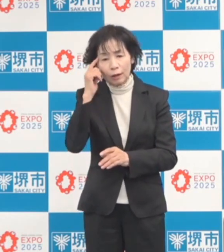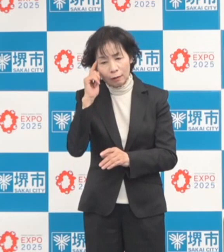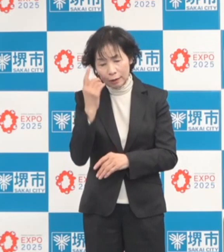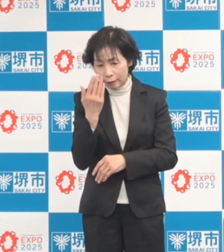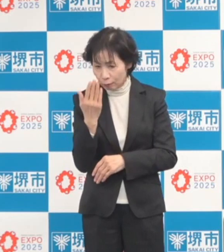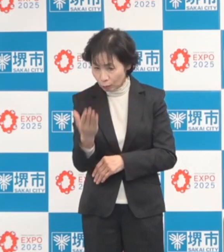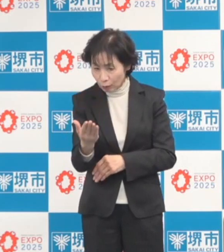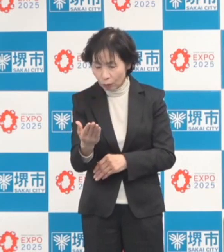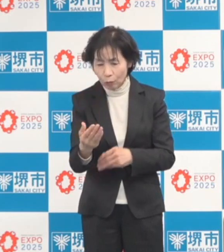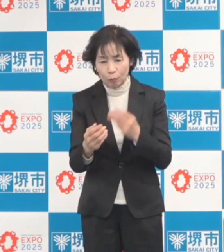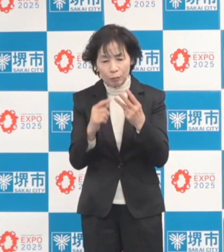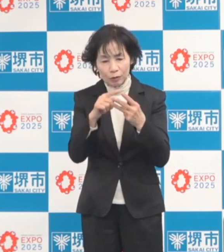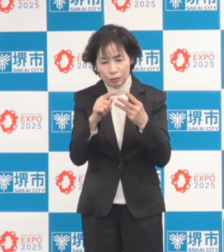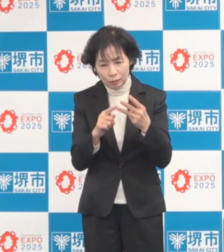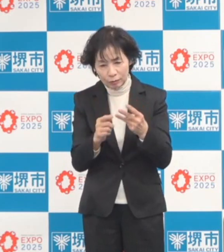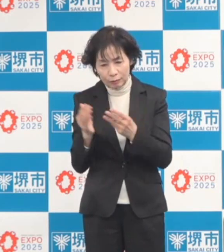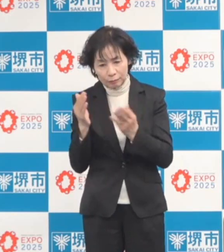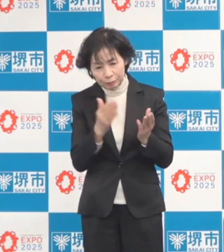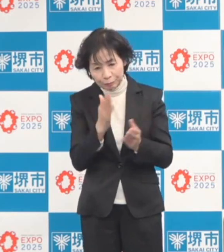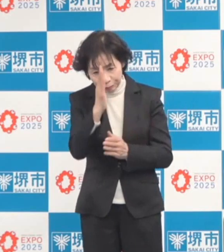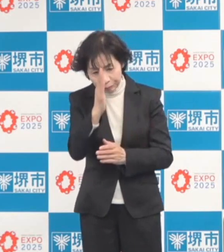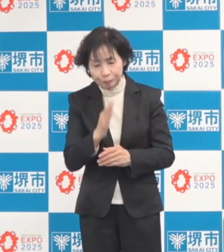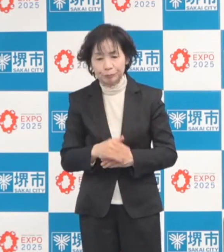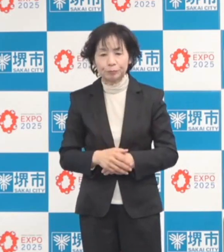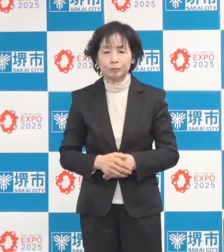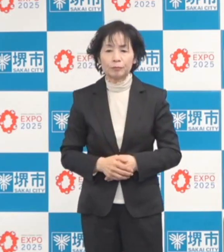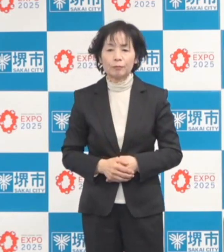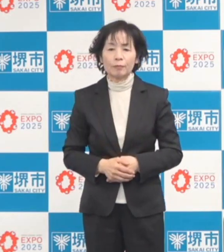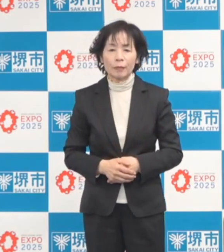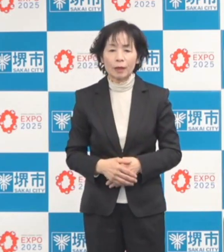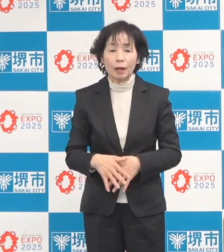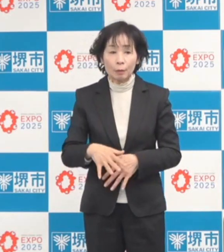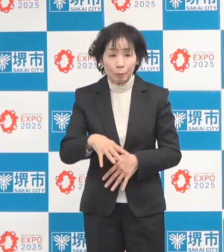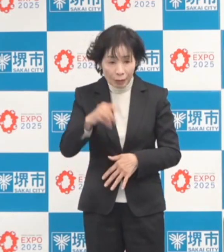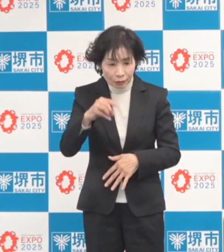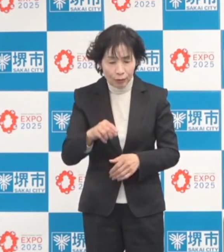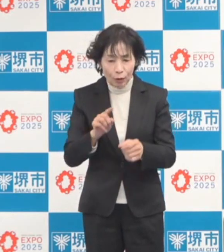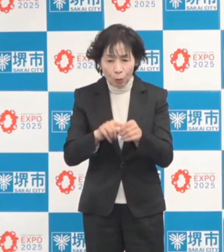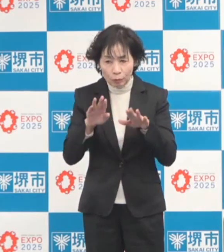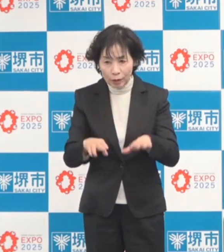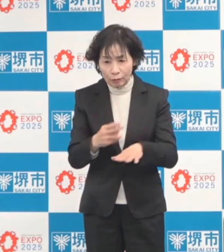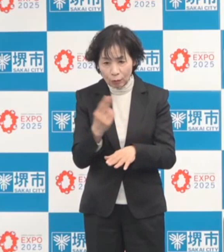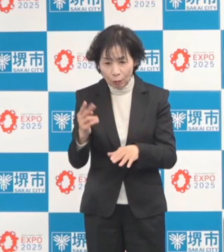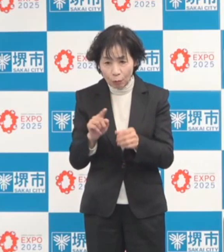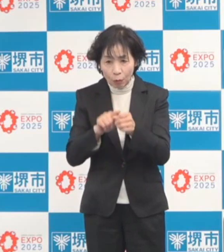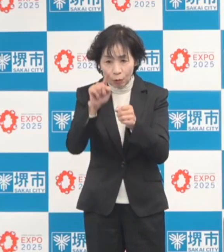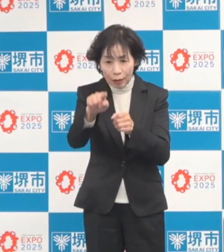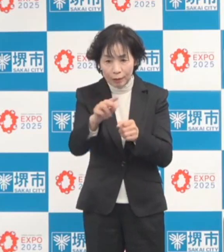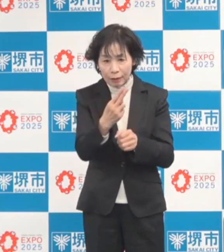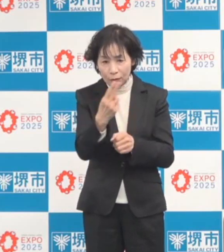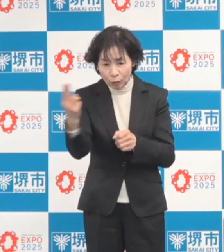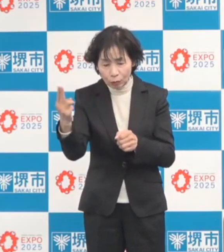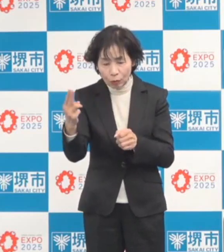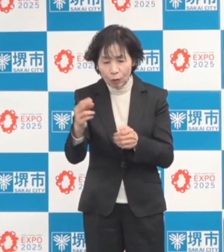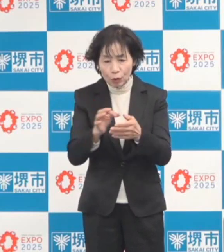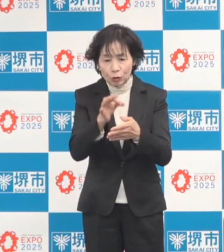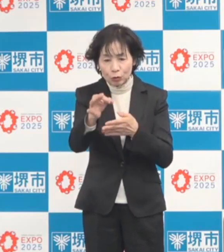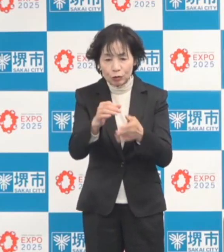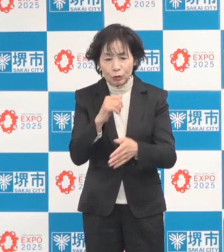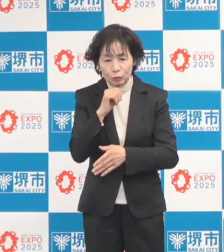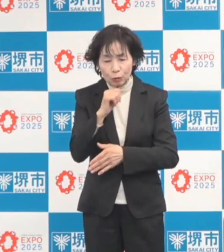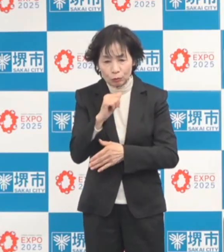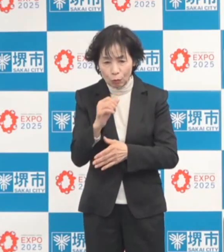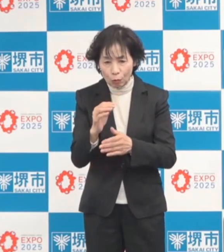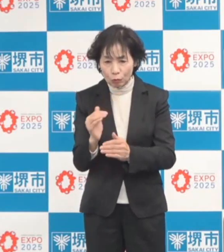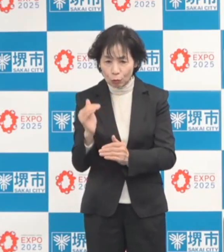3点をお聞かせください。 はい、まず今年度、来年度の収支不足額の増加につ